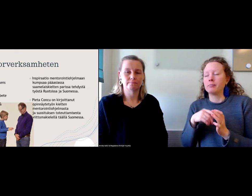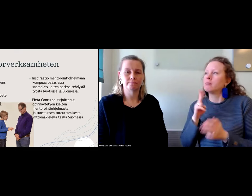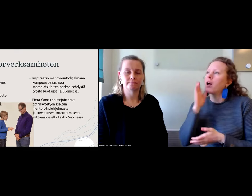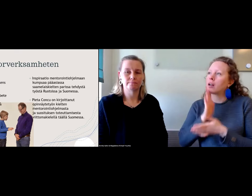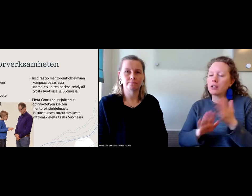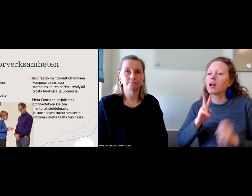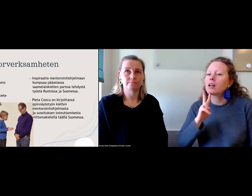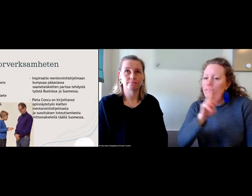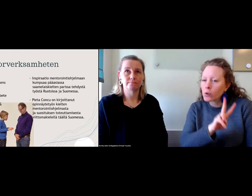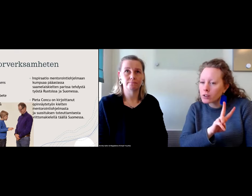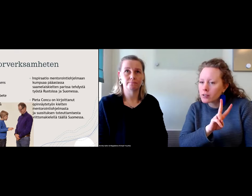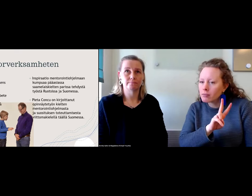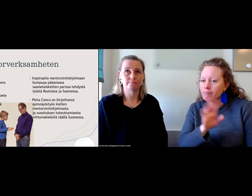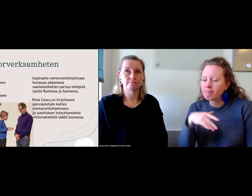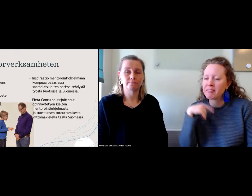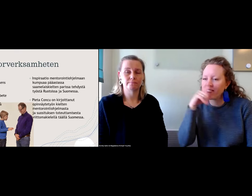mentorointiin.